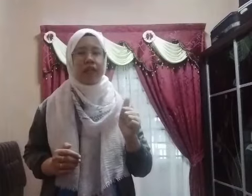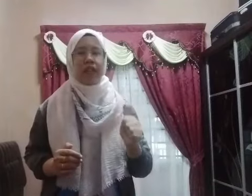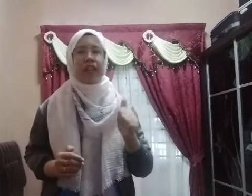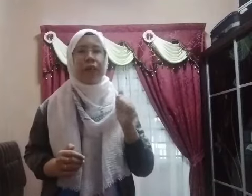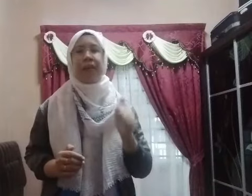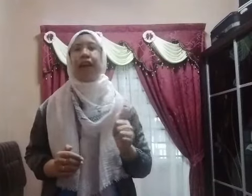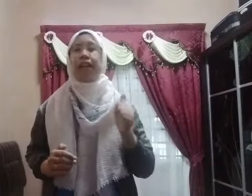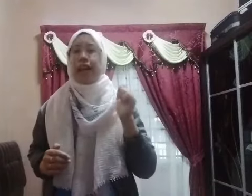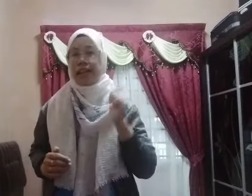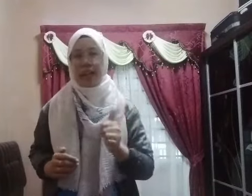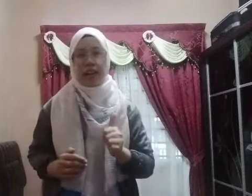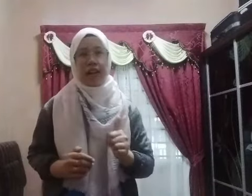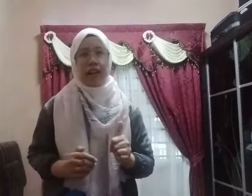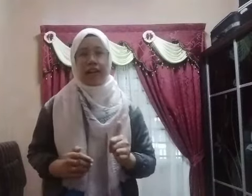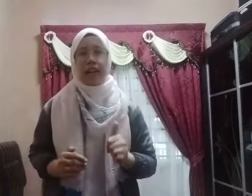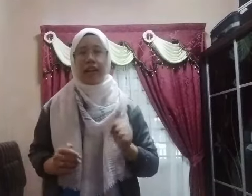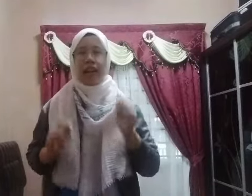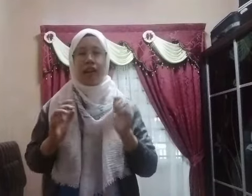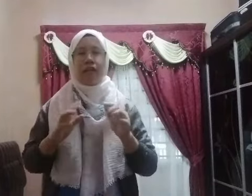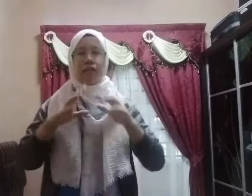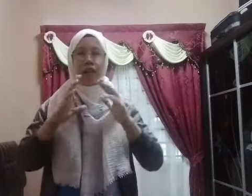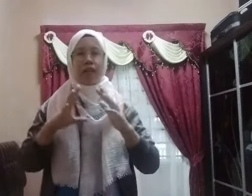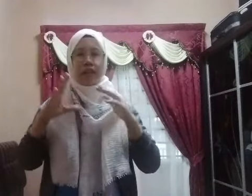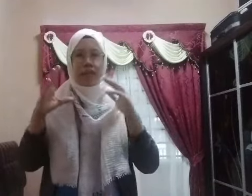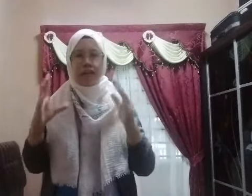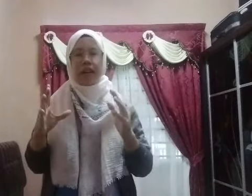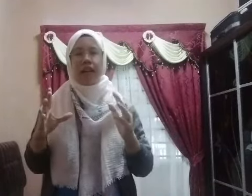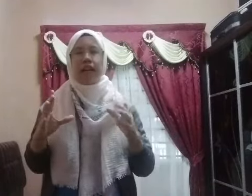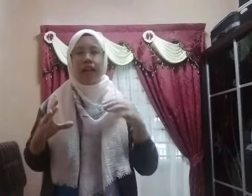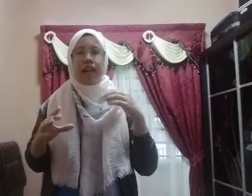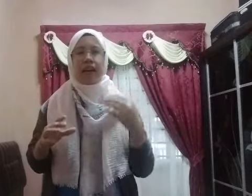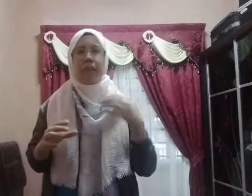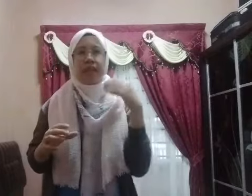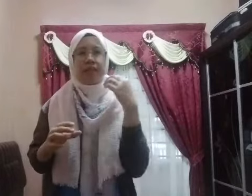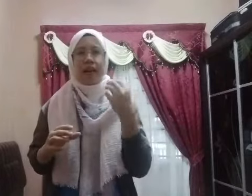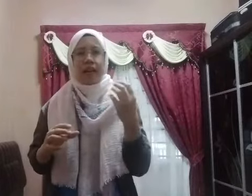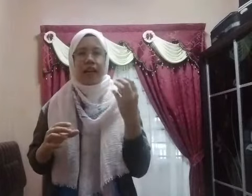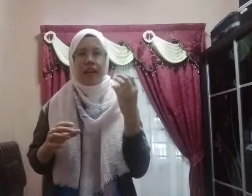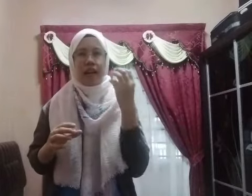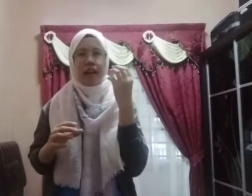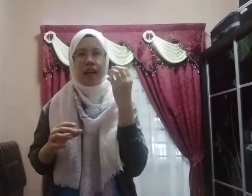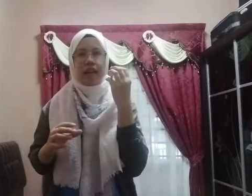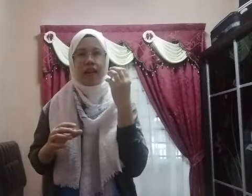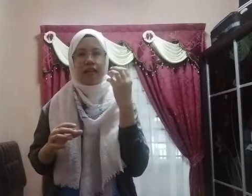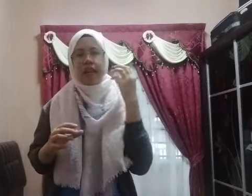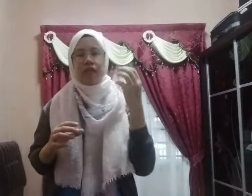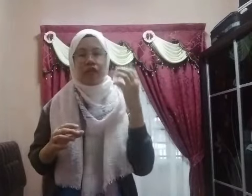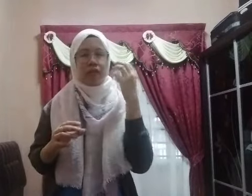Okay, jawapannya adalah tidak. Okay, kalau ruang udara dia besar, dia akan menyebabkan satu